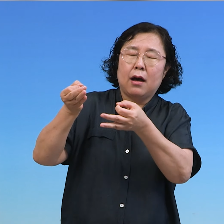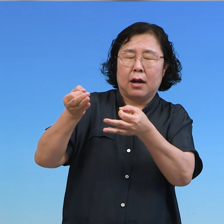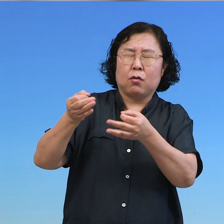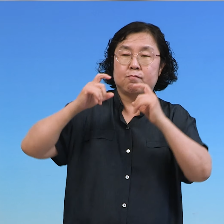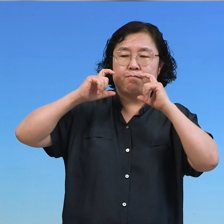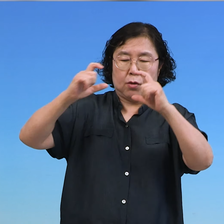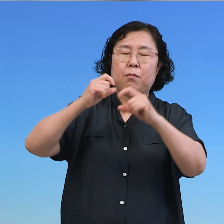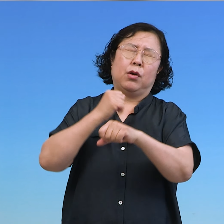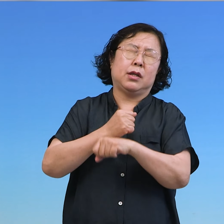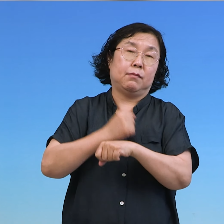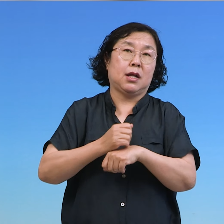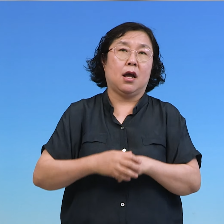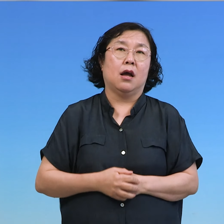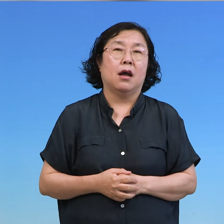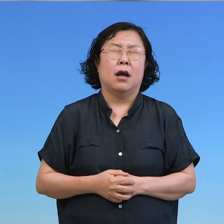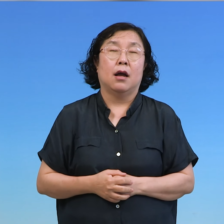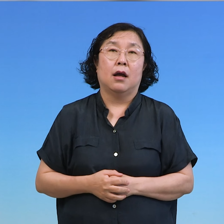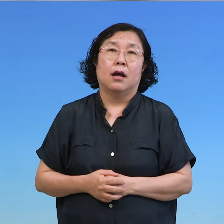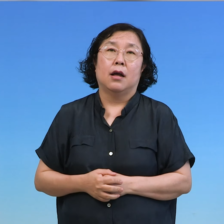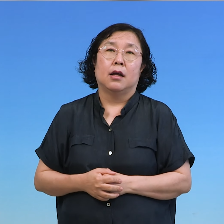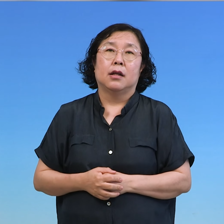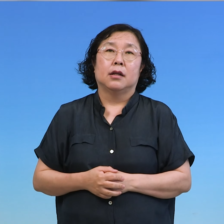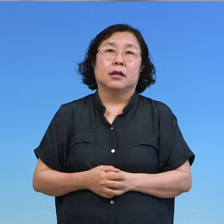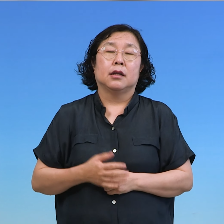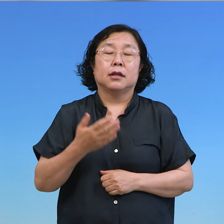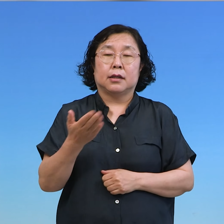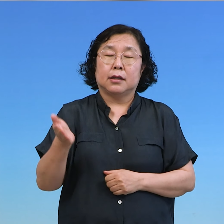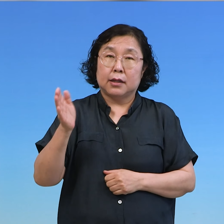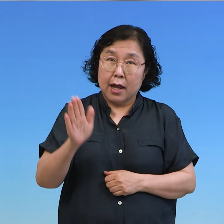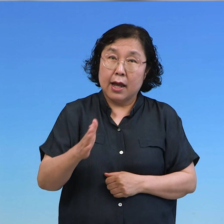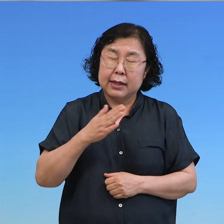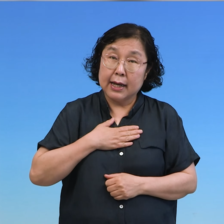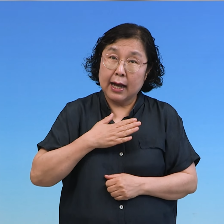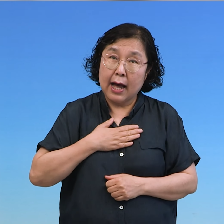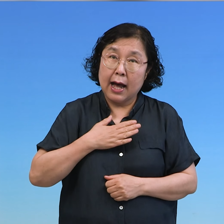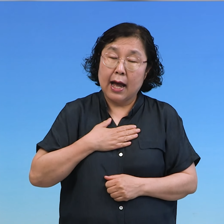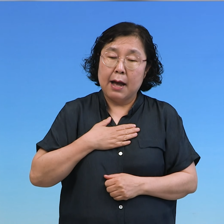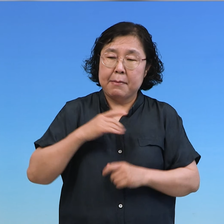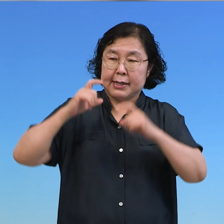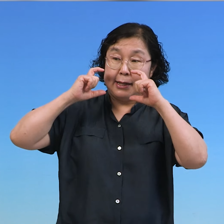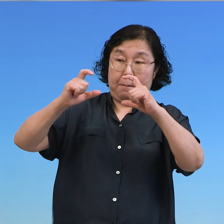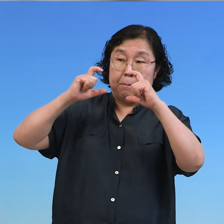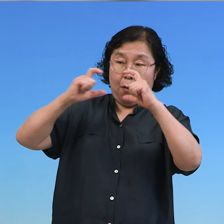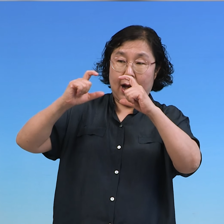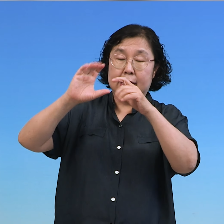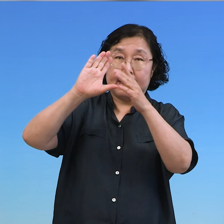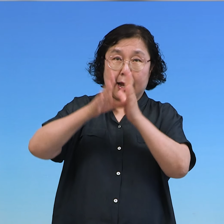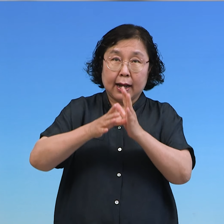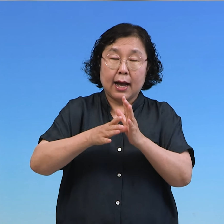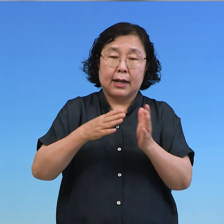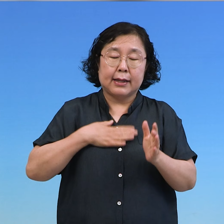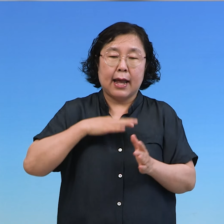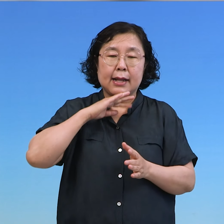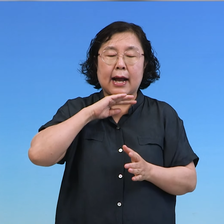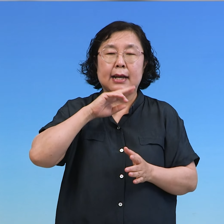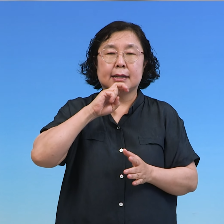이게 우연인지 하나님의 섬세하심인지 모르겠지만요 그렇게 막 선포할 때가